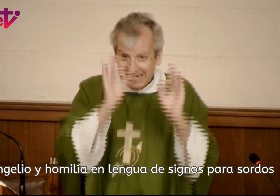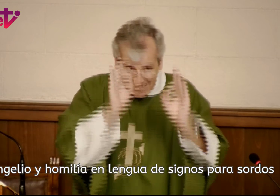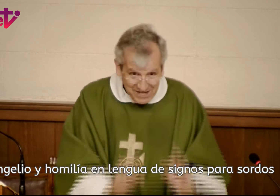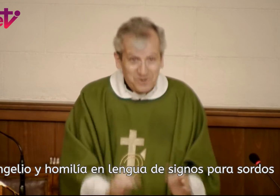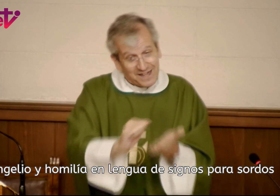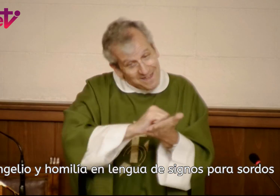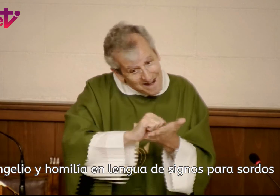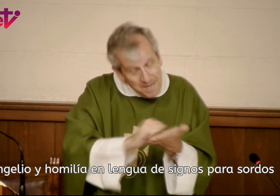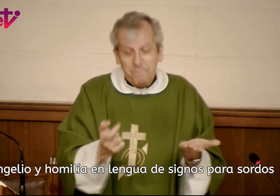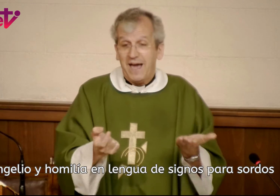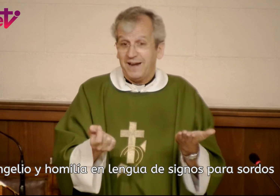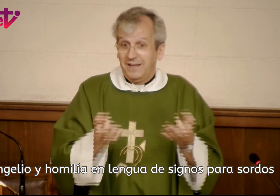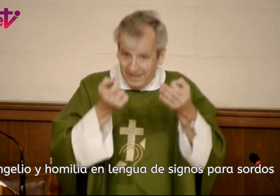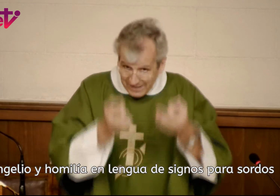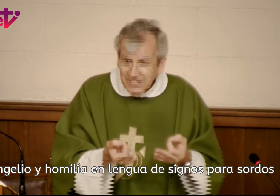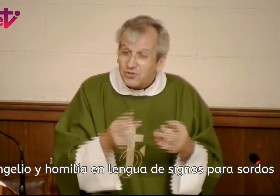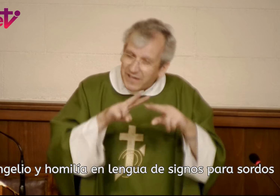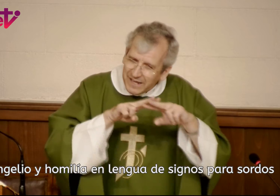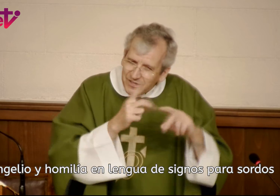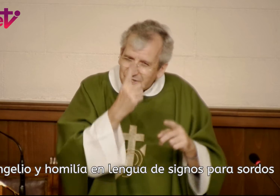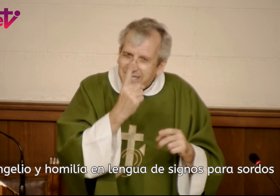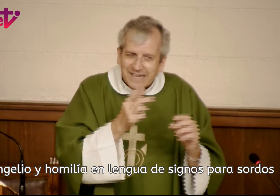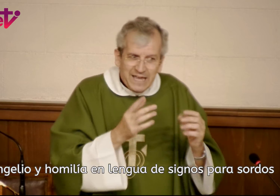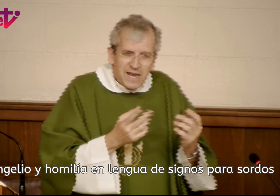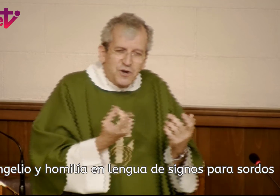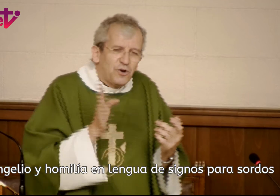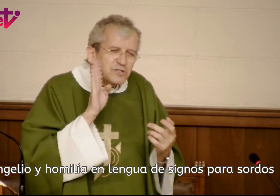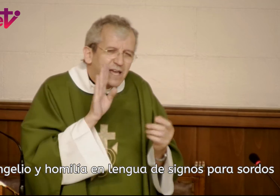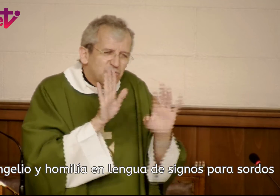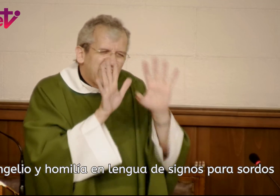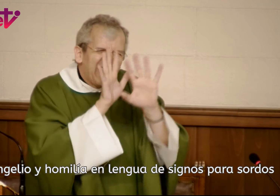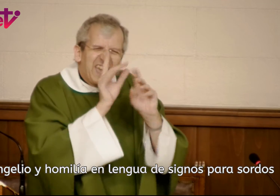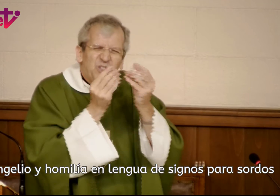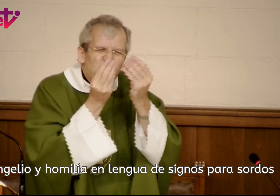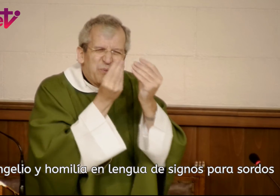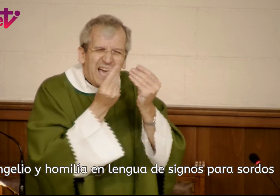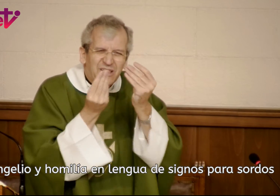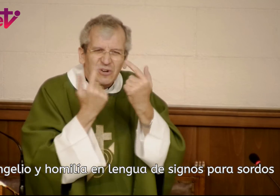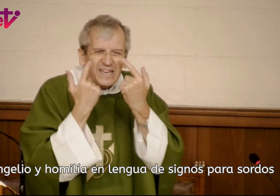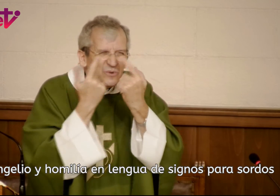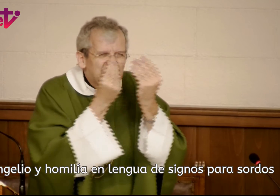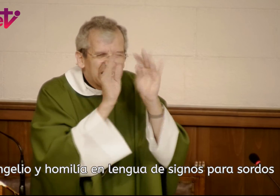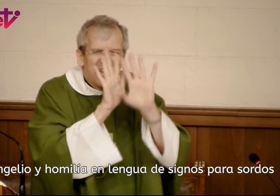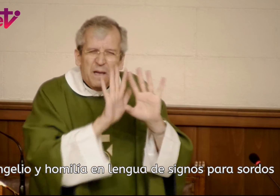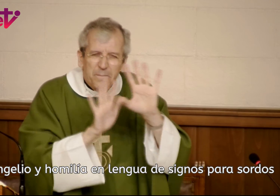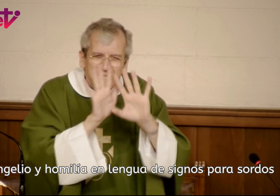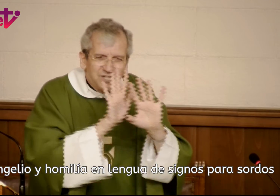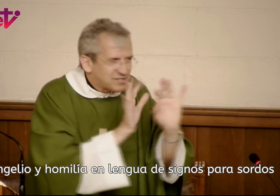esa seguridad de limpiar. Y eso es lo que Dios quiere, que no nos dejemos ir enturbiando nuestra visión, sino